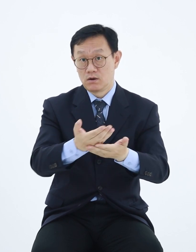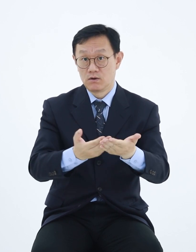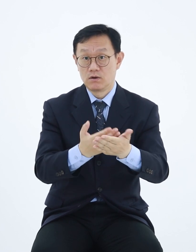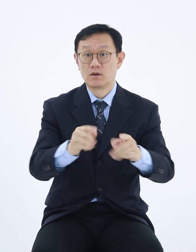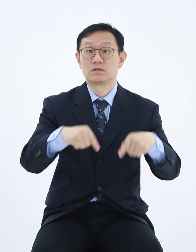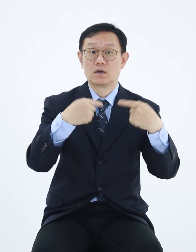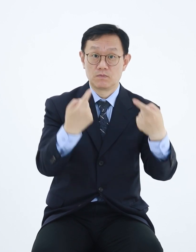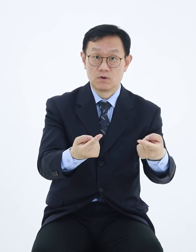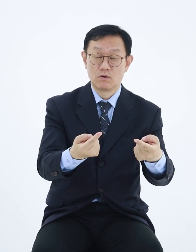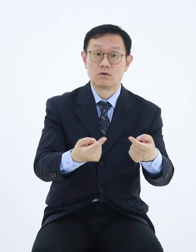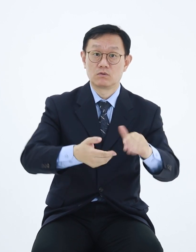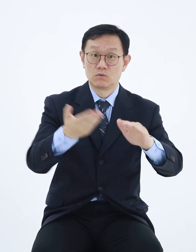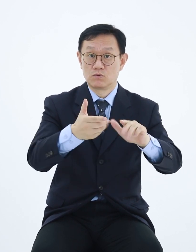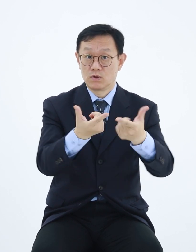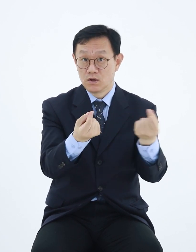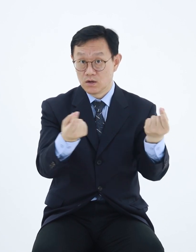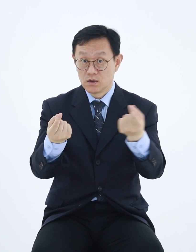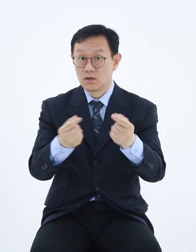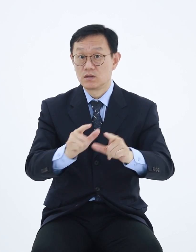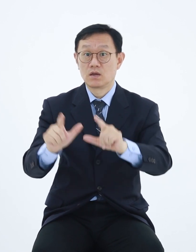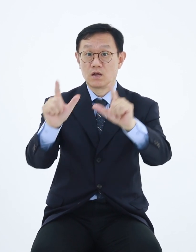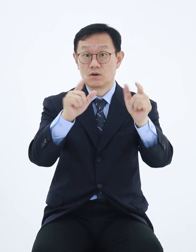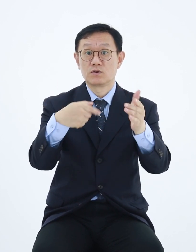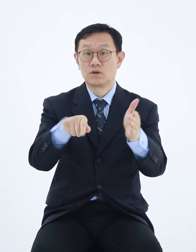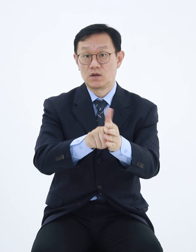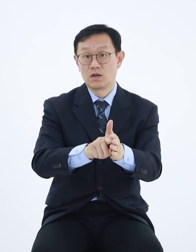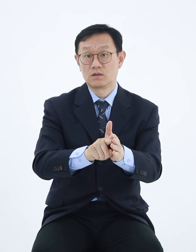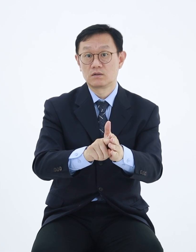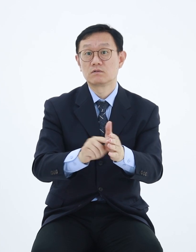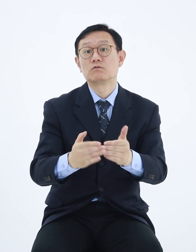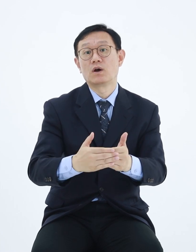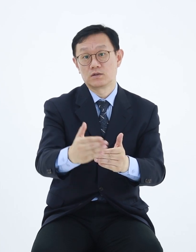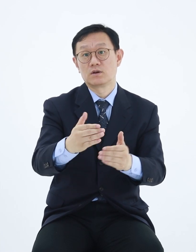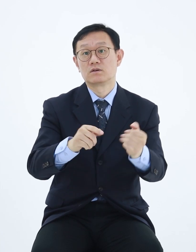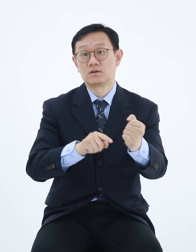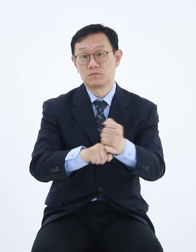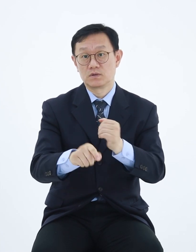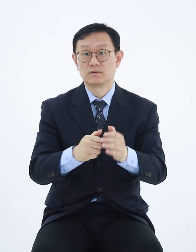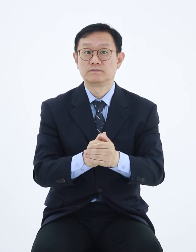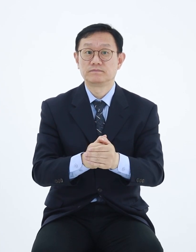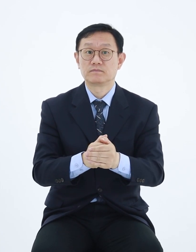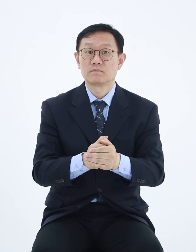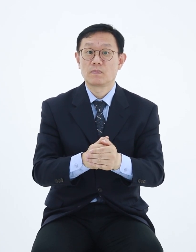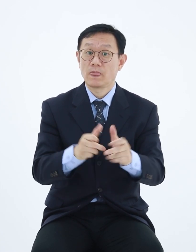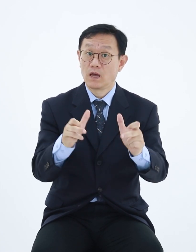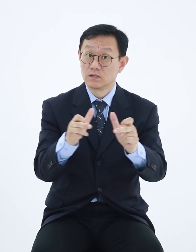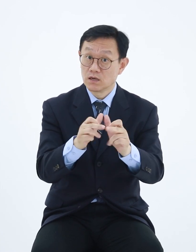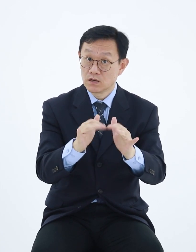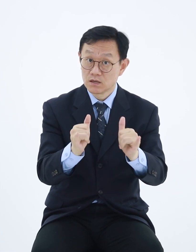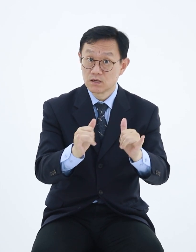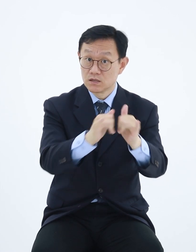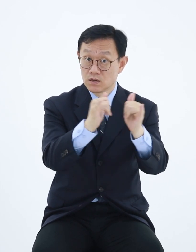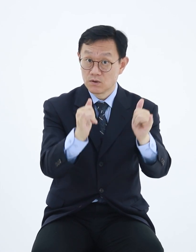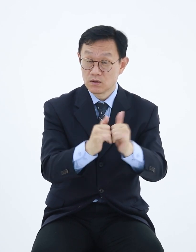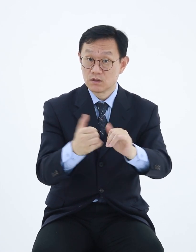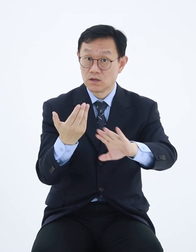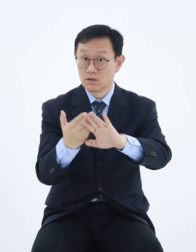참여하며 동등하게 살아갈 수 있도록 하는 일련의 과정을 의미한다. 즉, 장애인이 사회에서 다른 사람과 차별